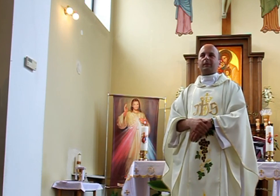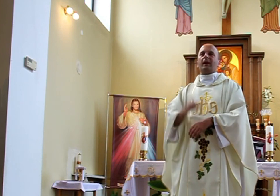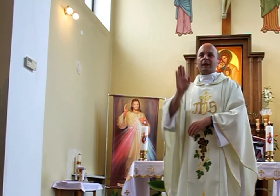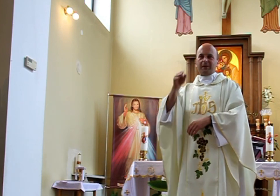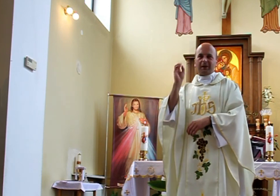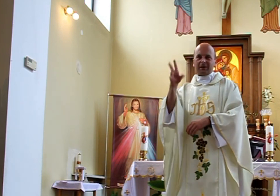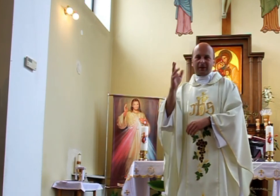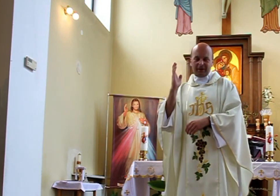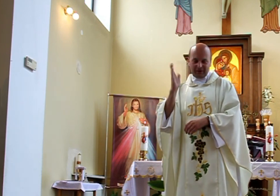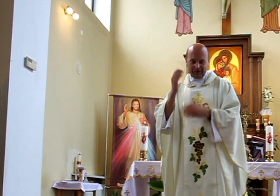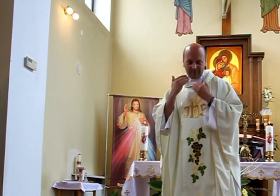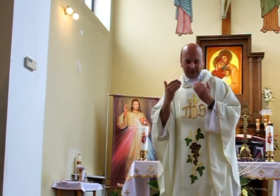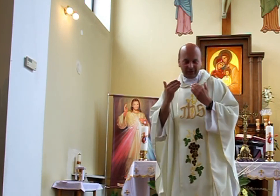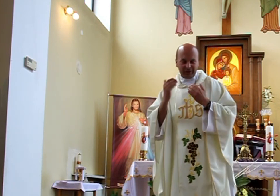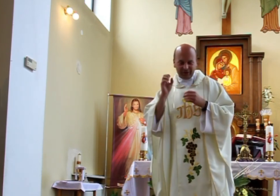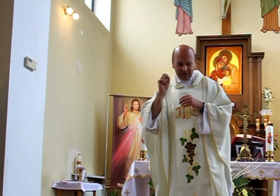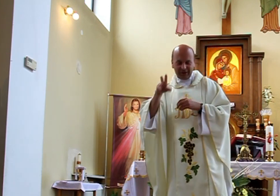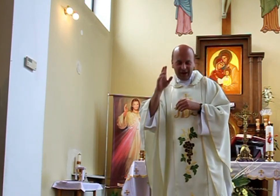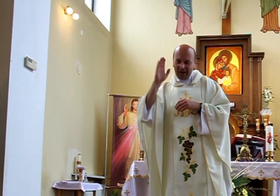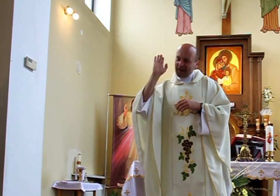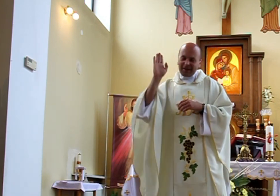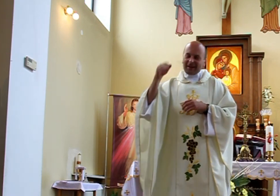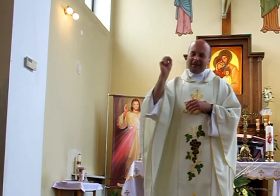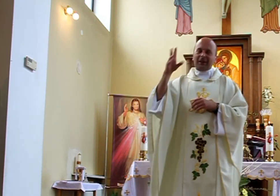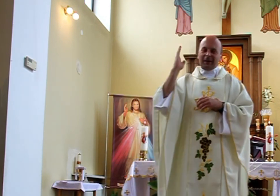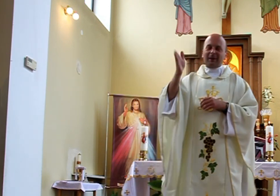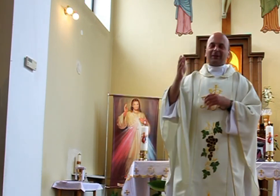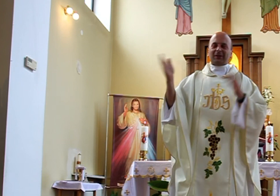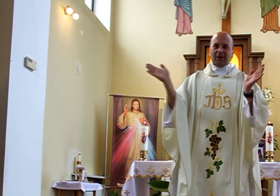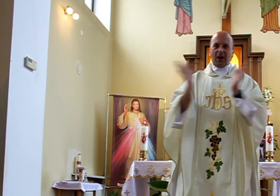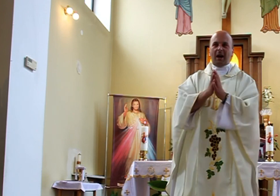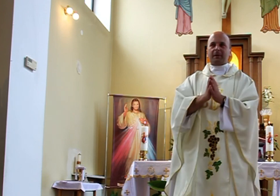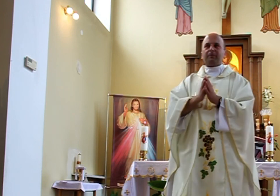Niech tak będzie. Amen.